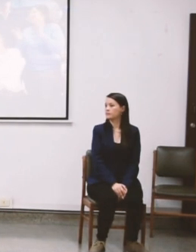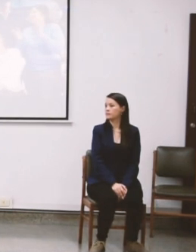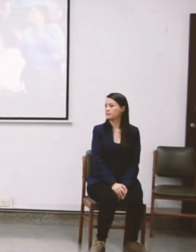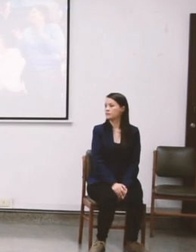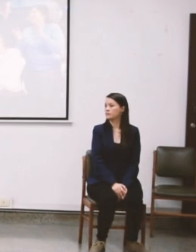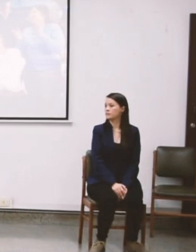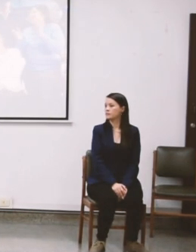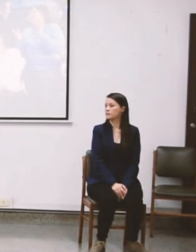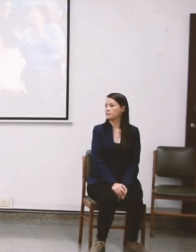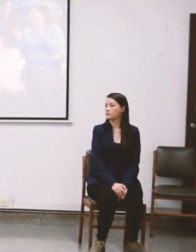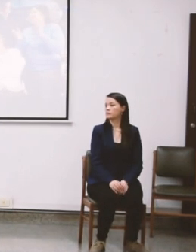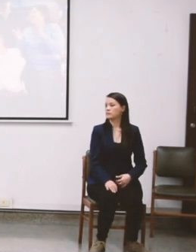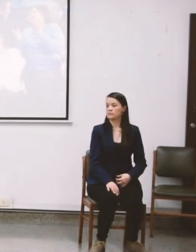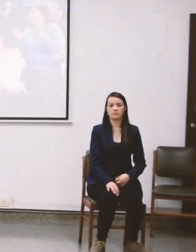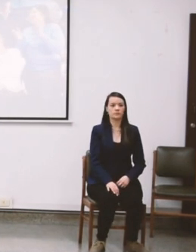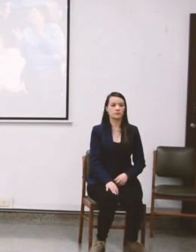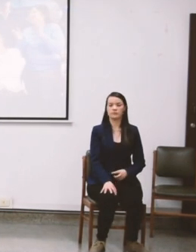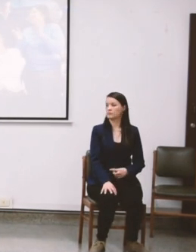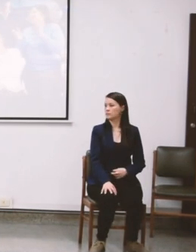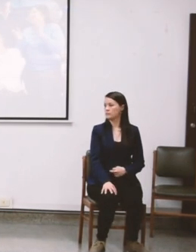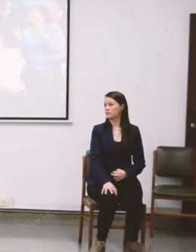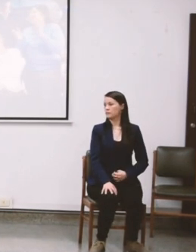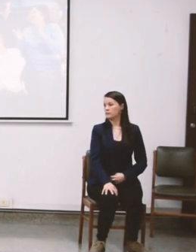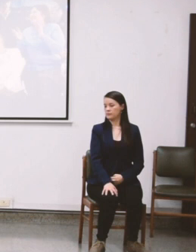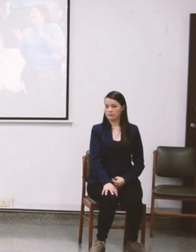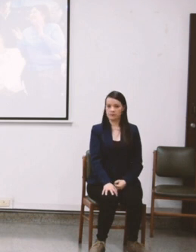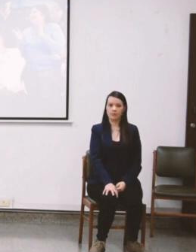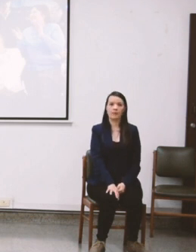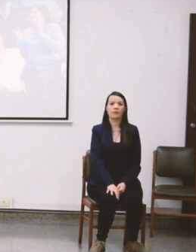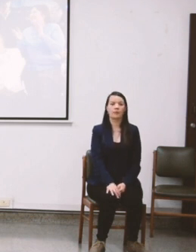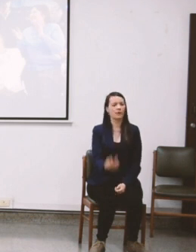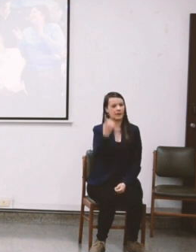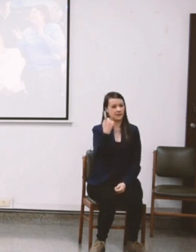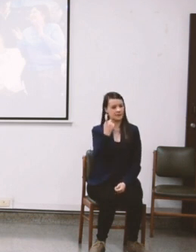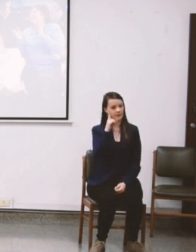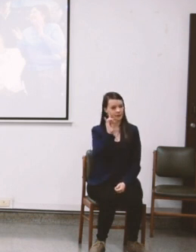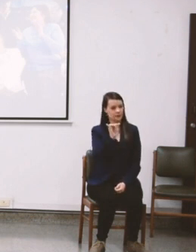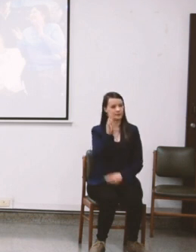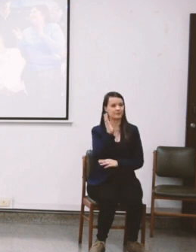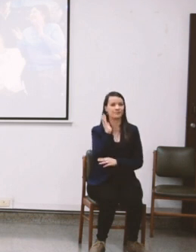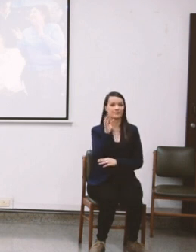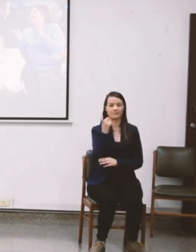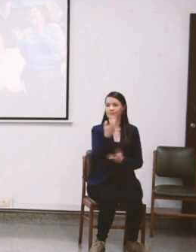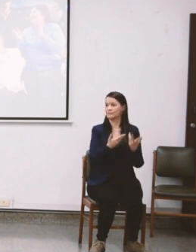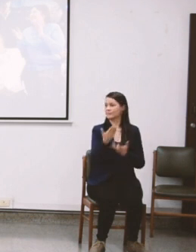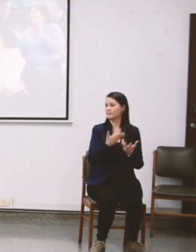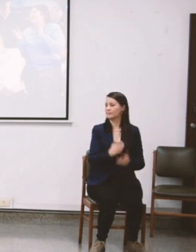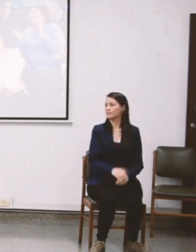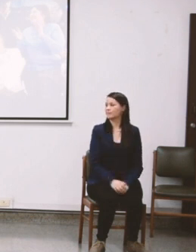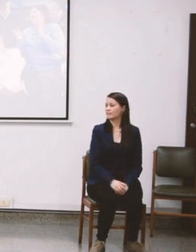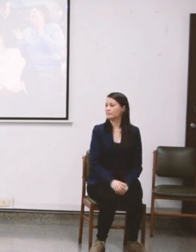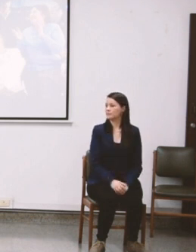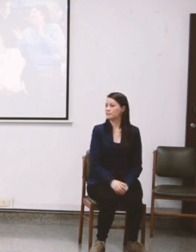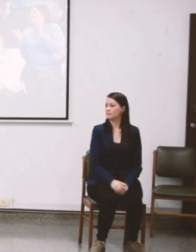No, pues ayer yo un poco como les comparto, no, así fue ayer, sí fue ayer,